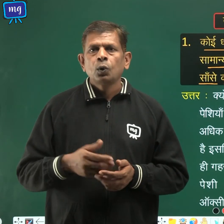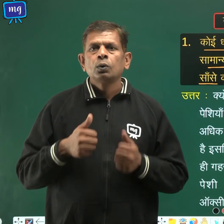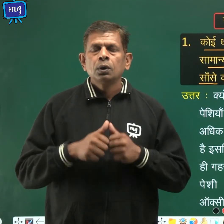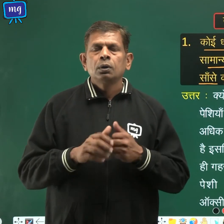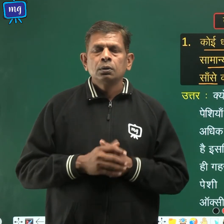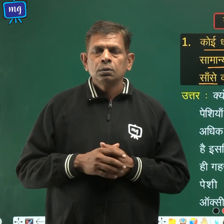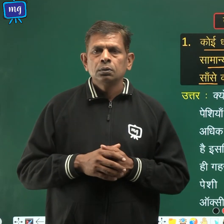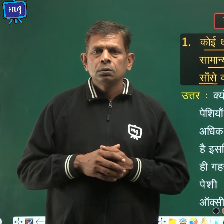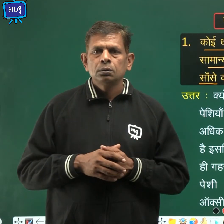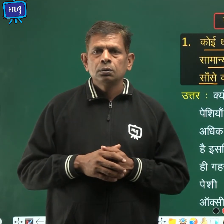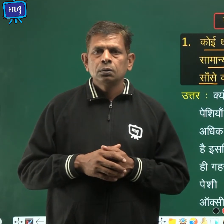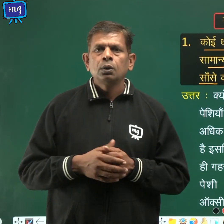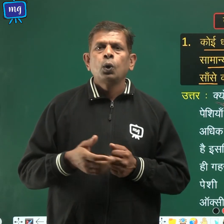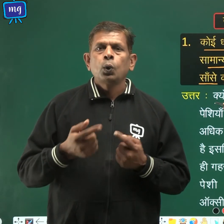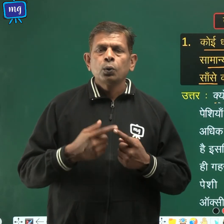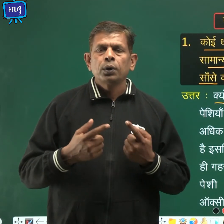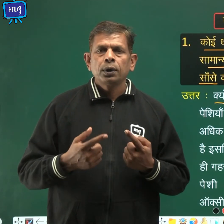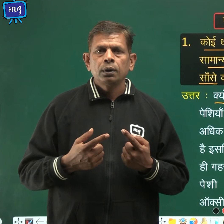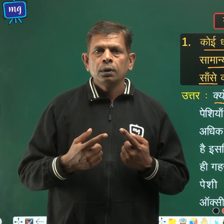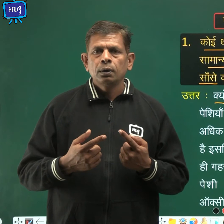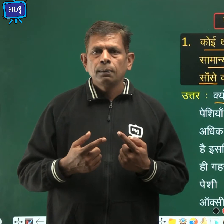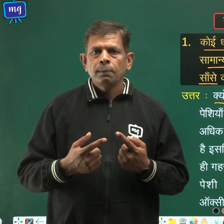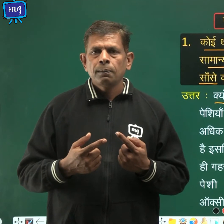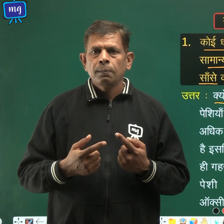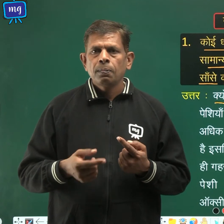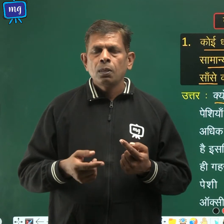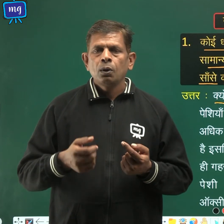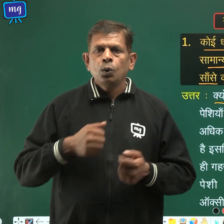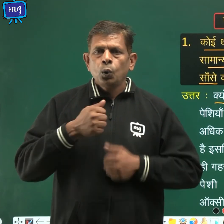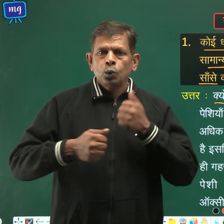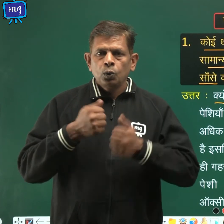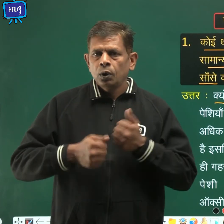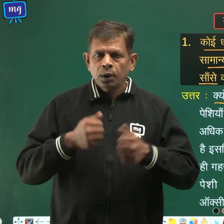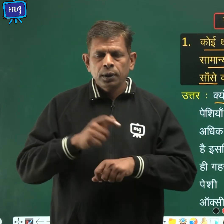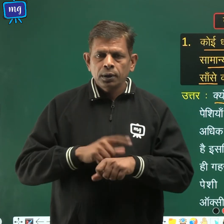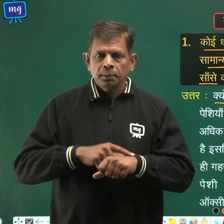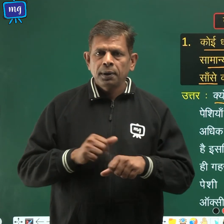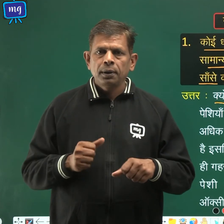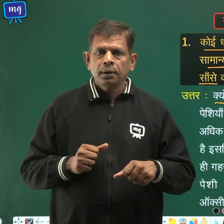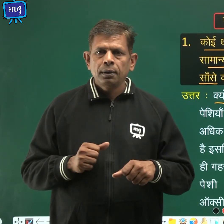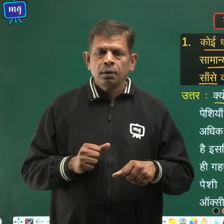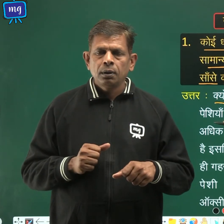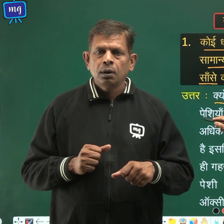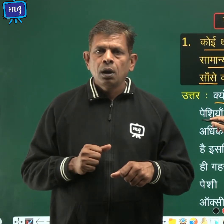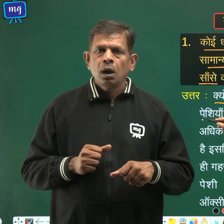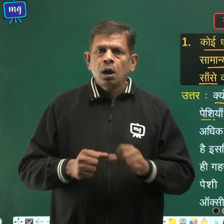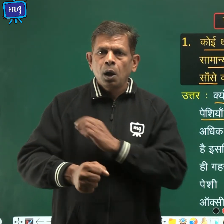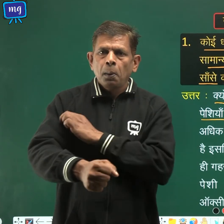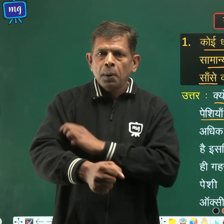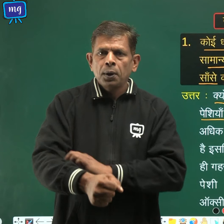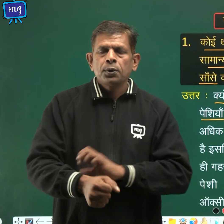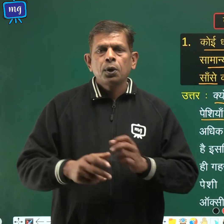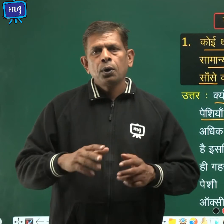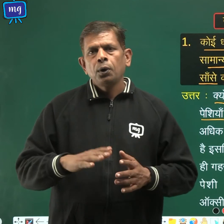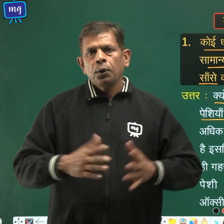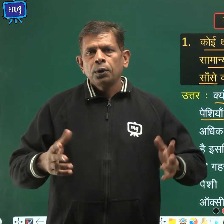उत्तर, क्योंकि दौड़ लगाने के दौरान पेशियां अधिक कार्य